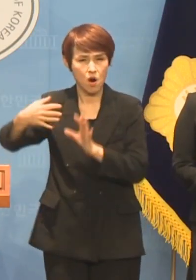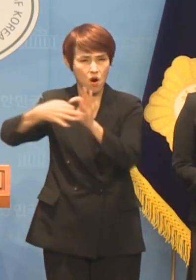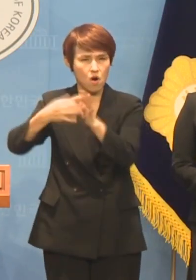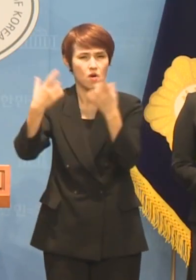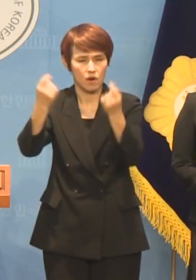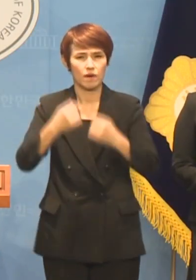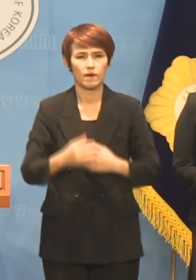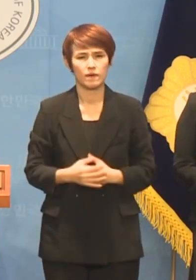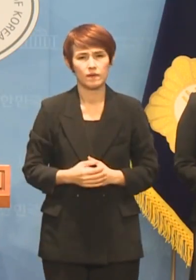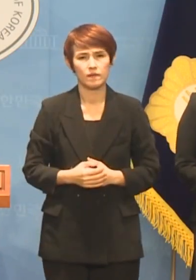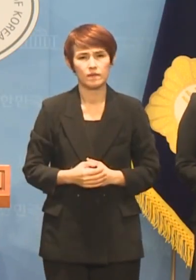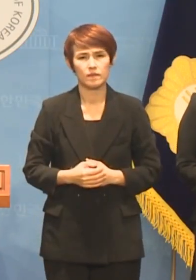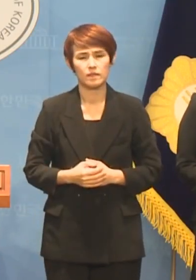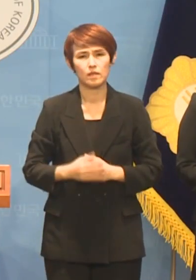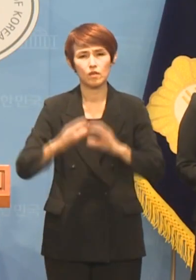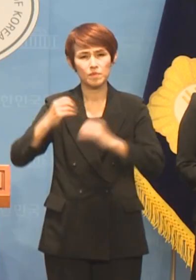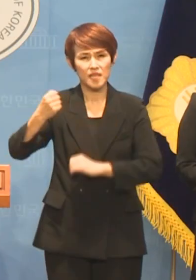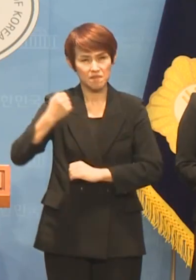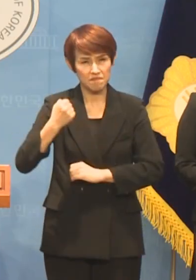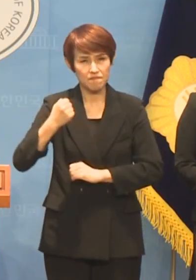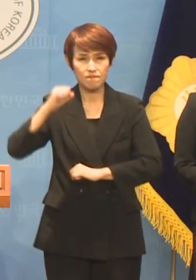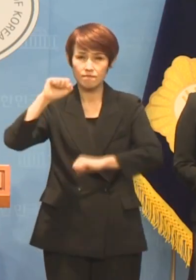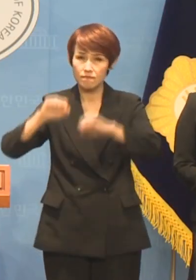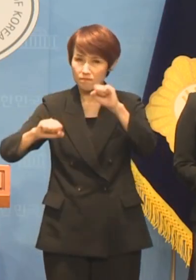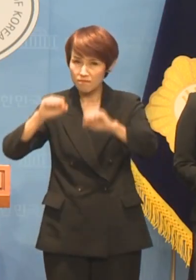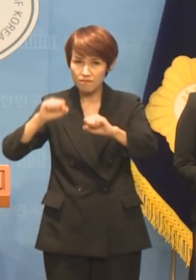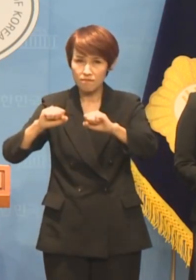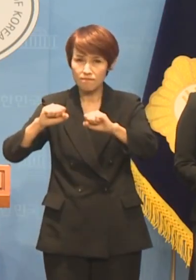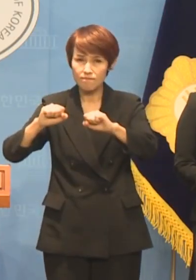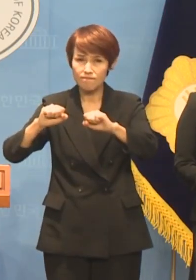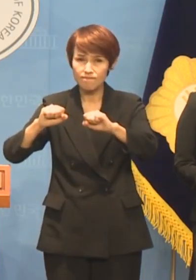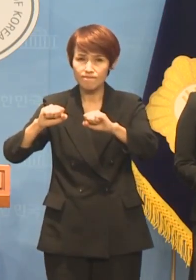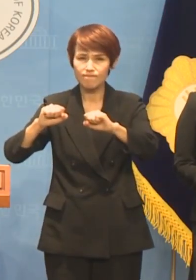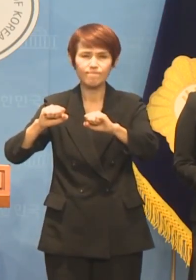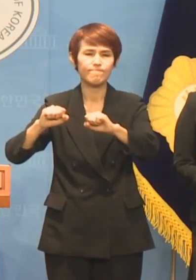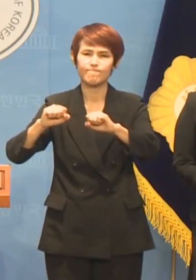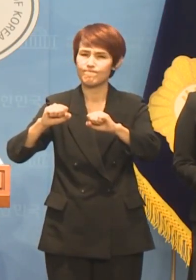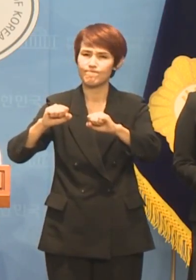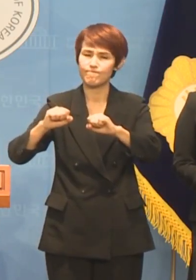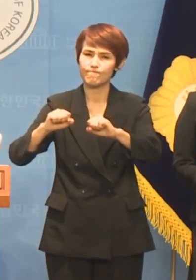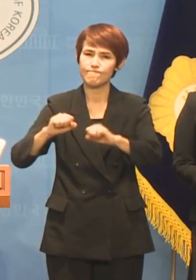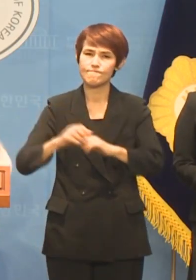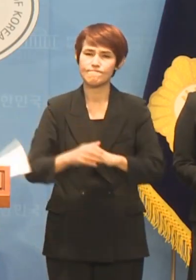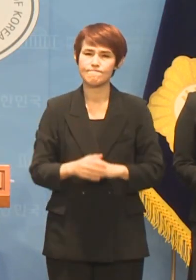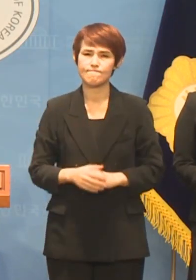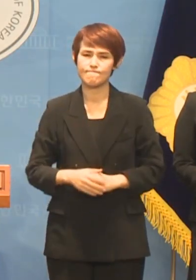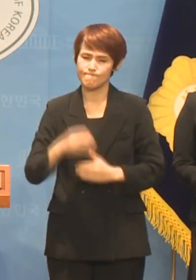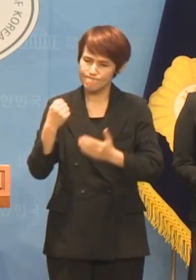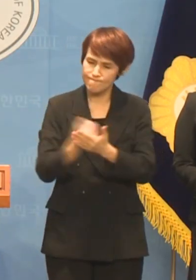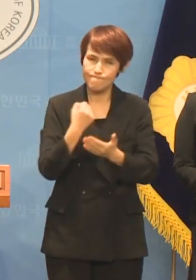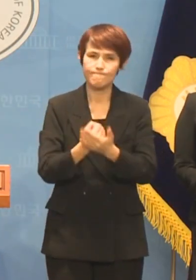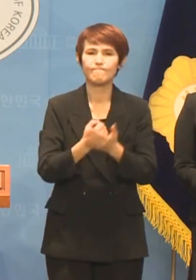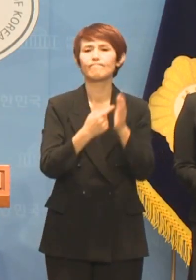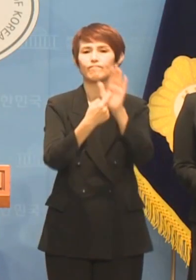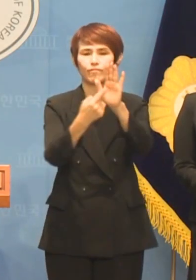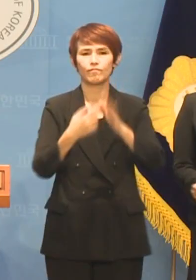것입니다. 이런 국민의힘의 행태에 거듭 강력한 유감을